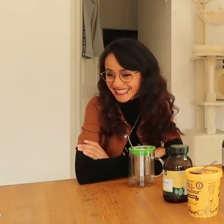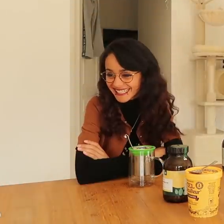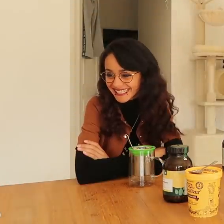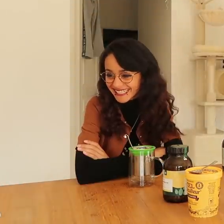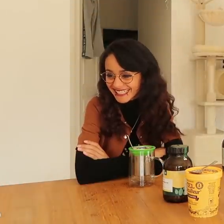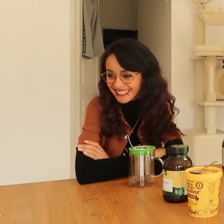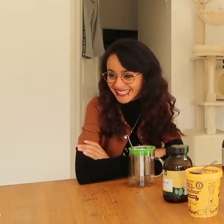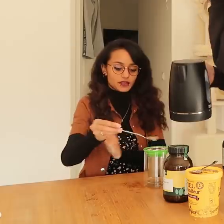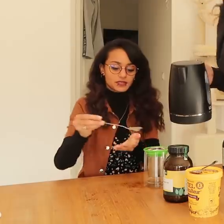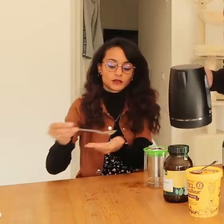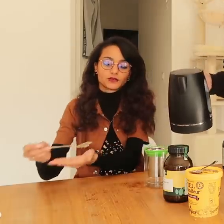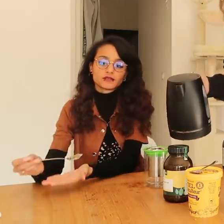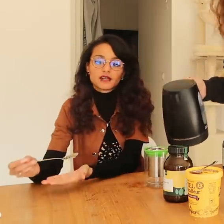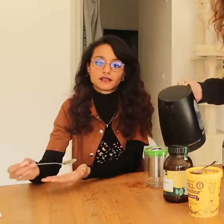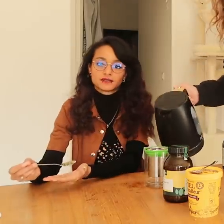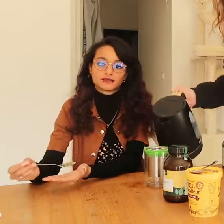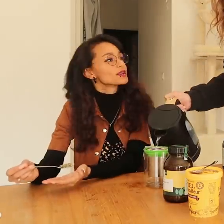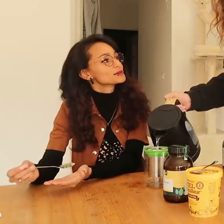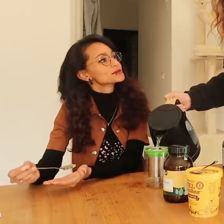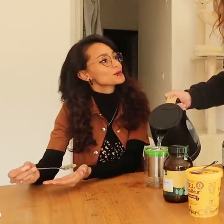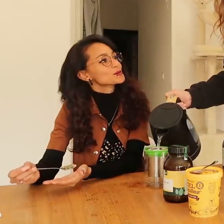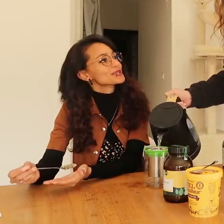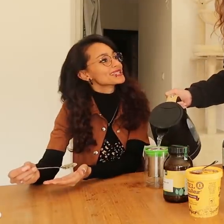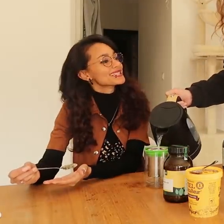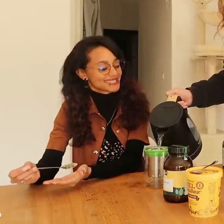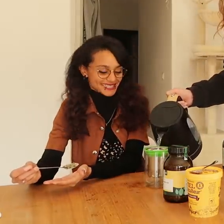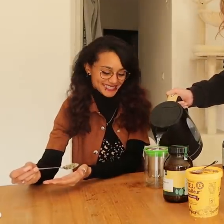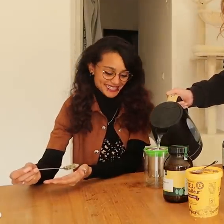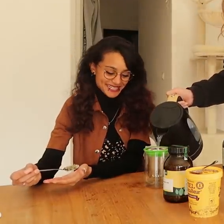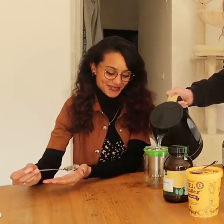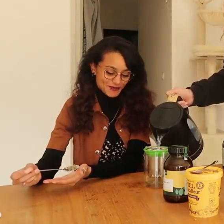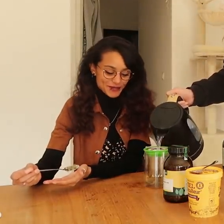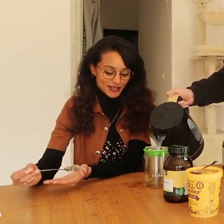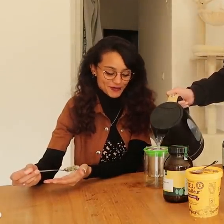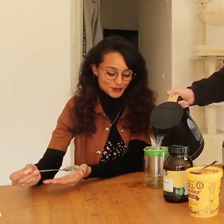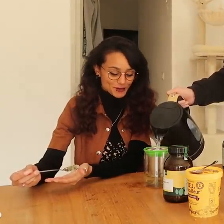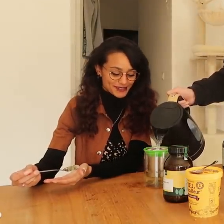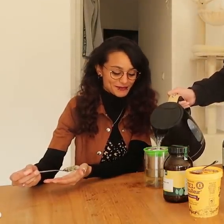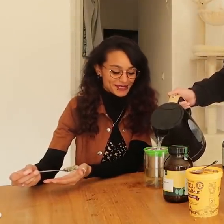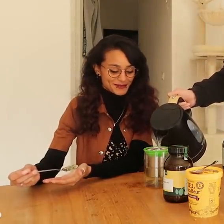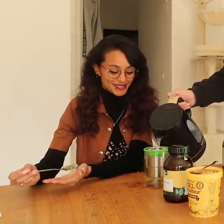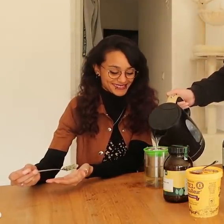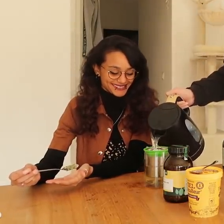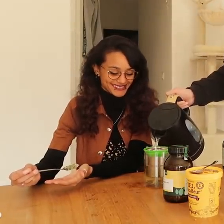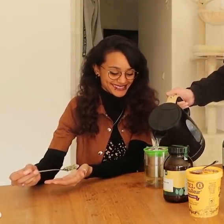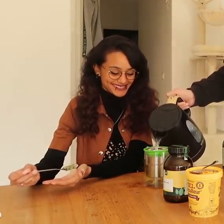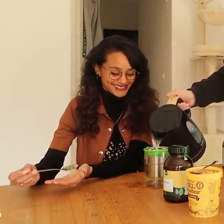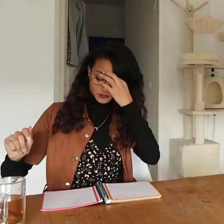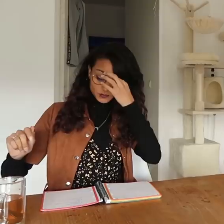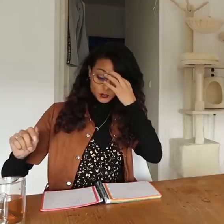TDAH vibe! Faudra-t-il que Nova soit là? Elle va venir, un de ces quatre, t'inquiète. Pas qu'elle fasse trop la timide, quoi. C'est ça. Bon,